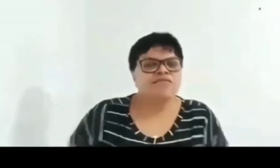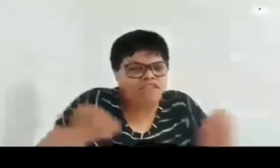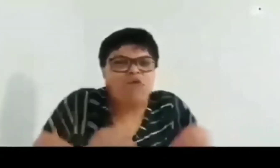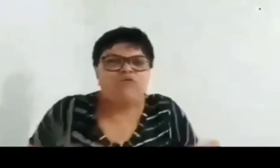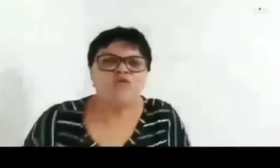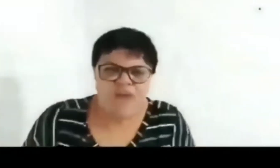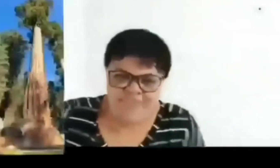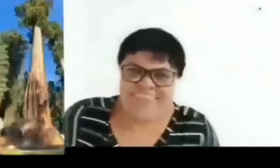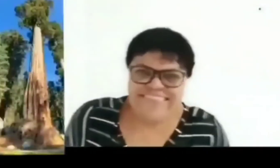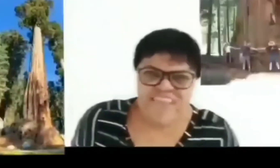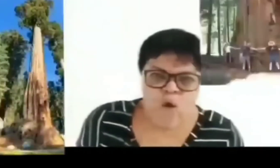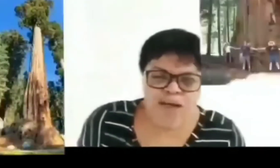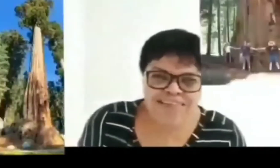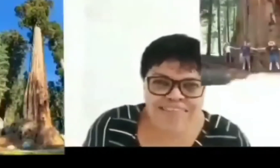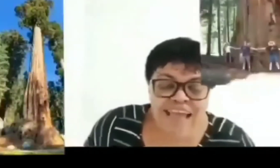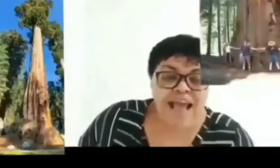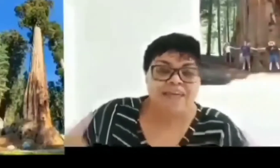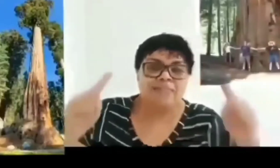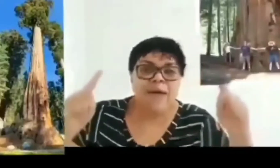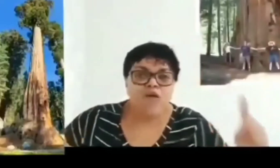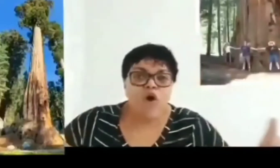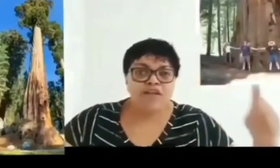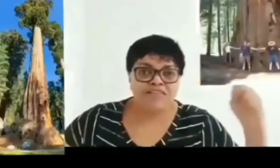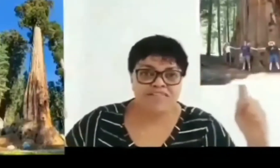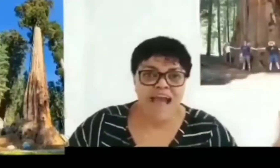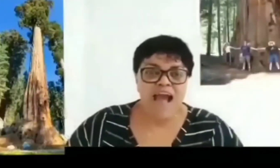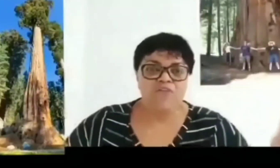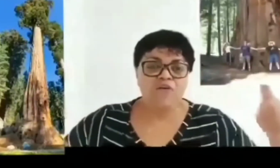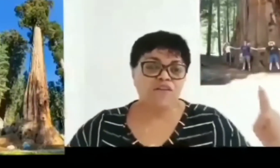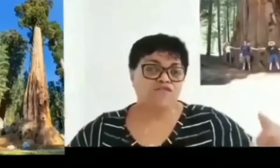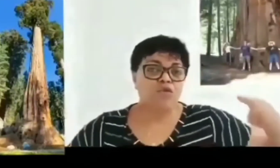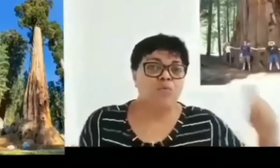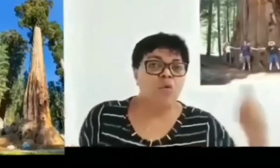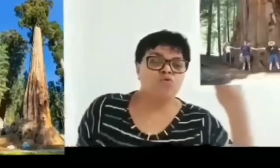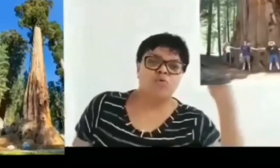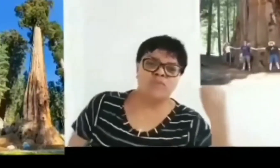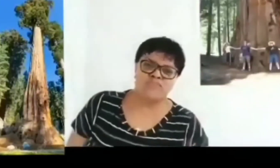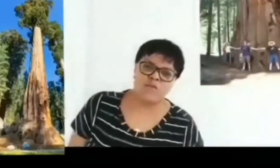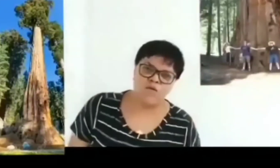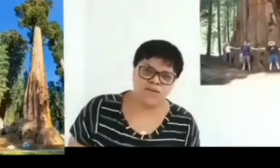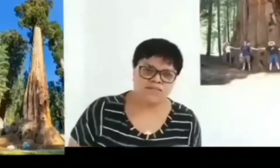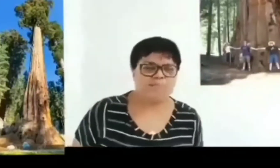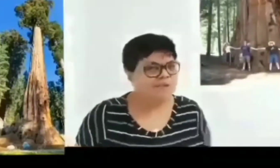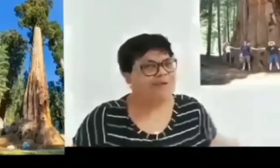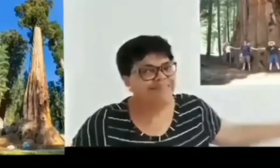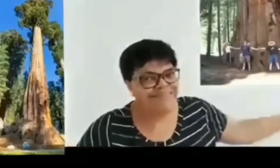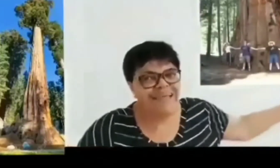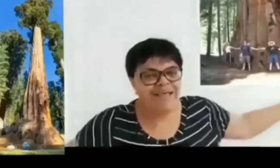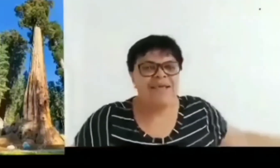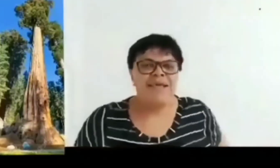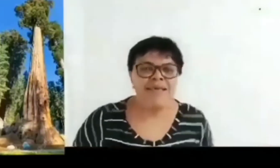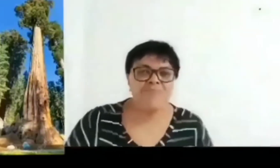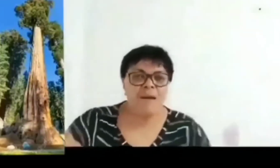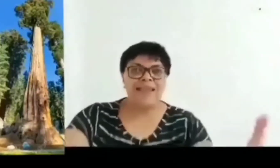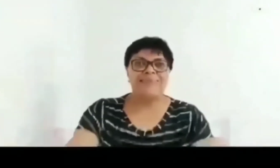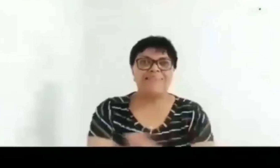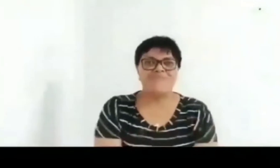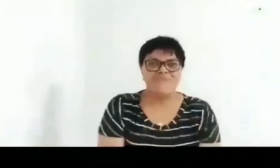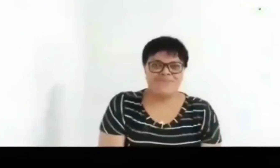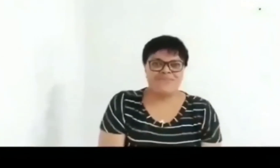sequoias. Vocês já ouviram falar nas sequoias? As maiores árvores do mundo, as sequoias. Pois é. E as baleias